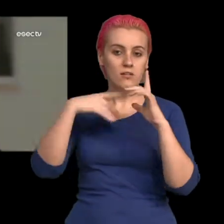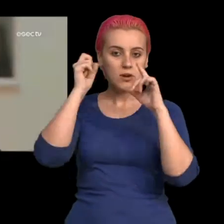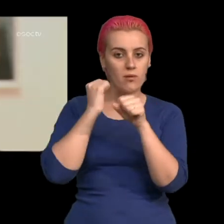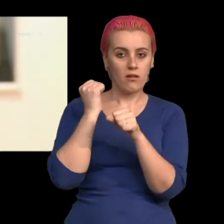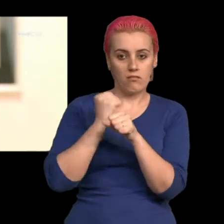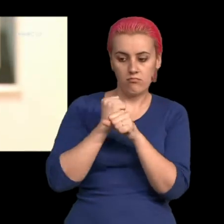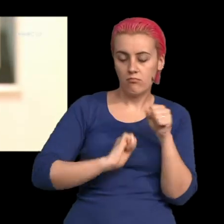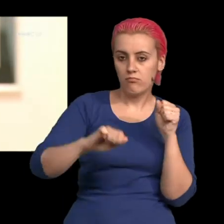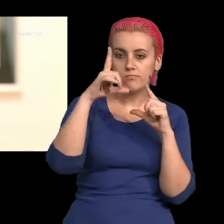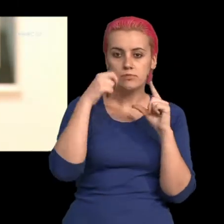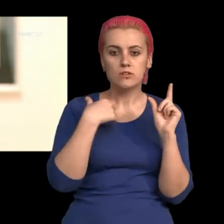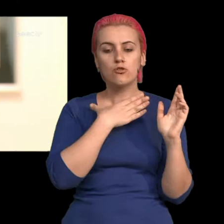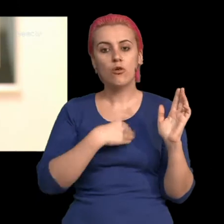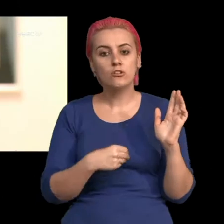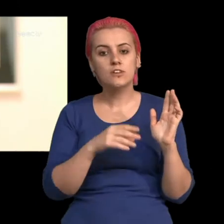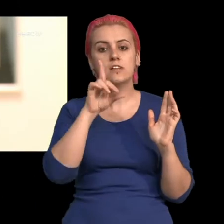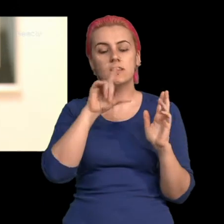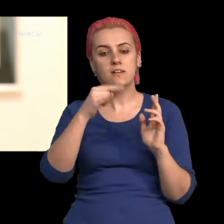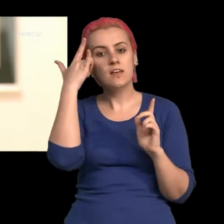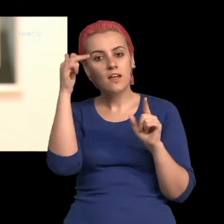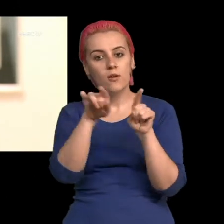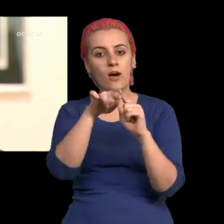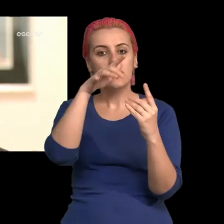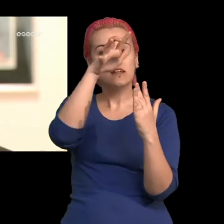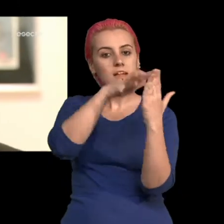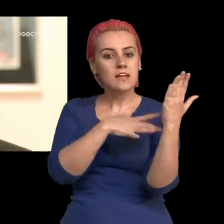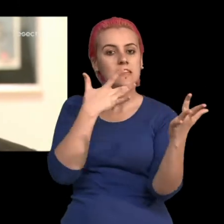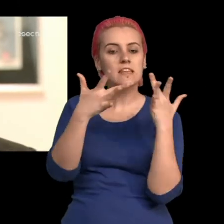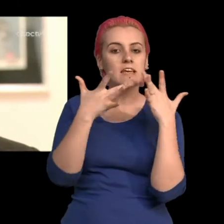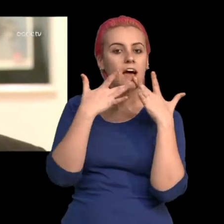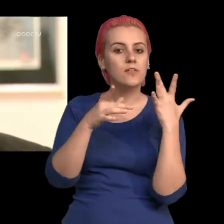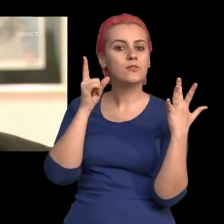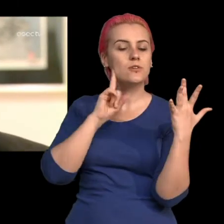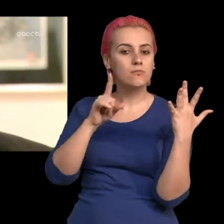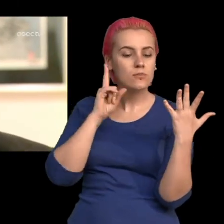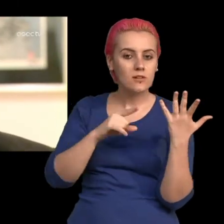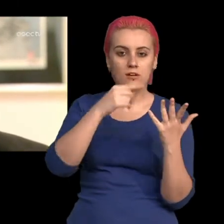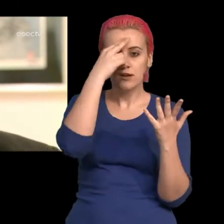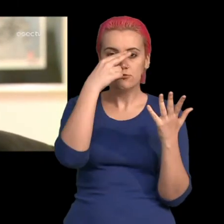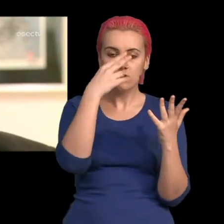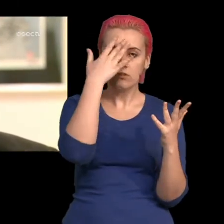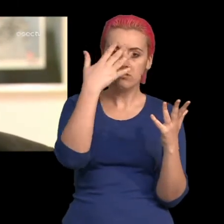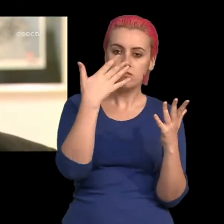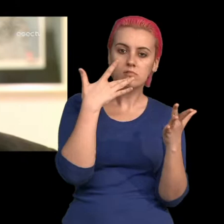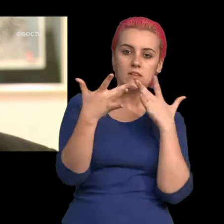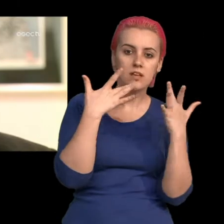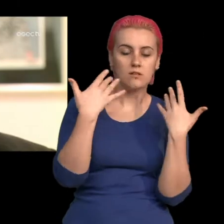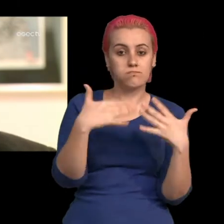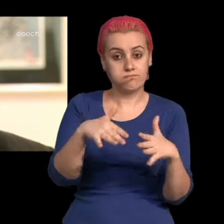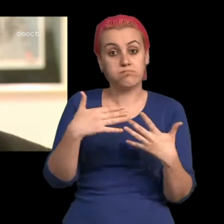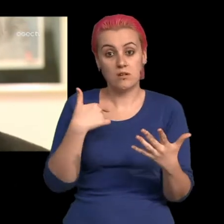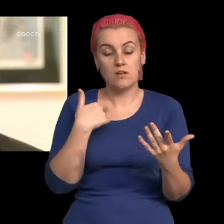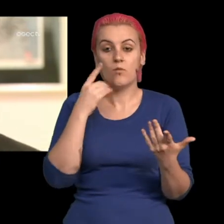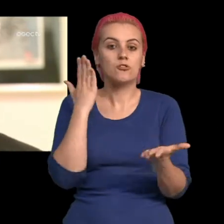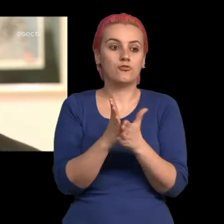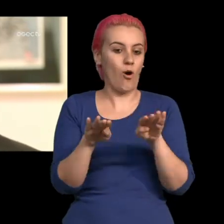bastante. A ideia de juntar... O teatro tem uma parte muito importante. Há na história do teatro uma parte muito importante, que é não